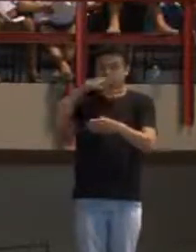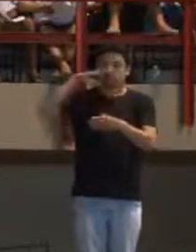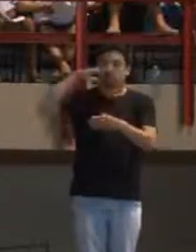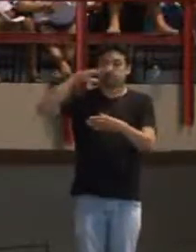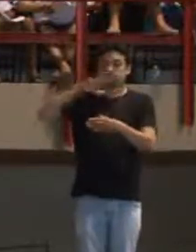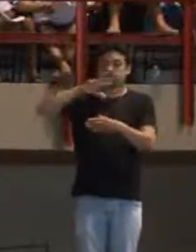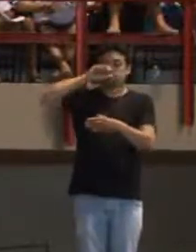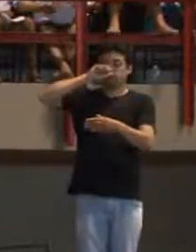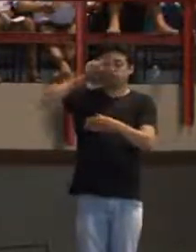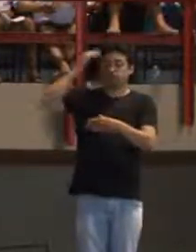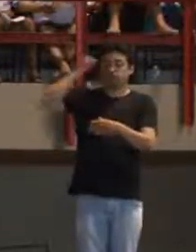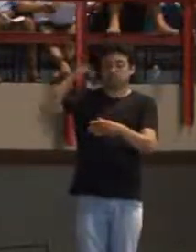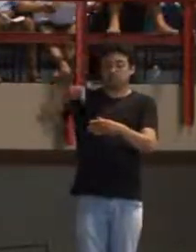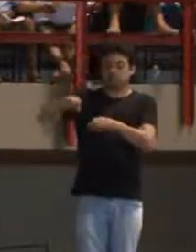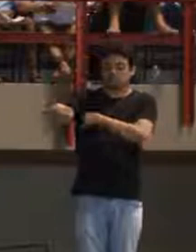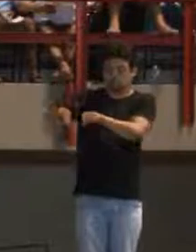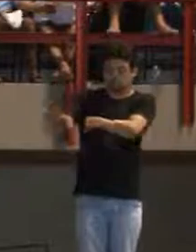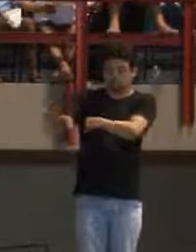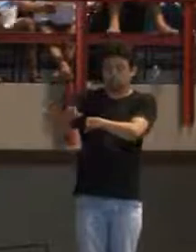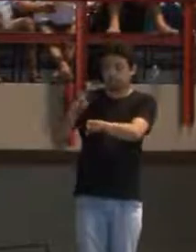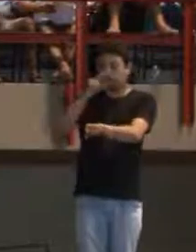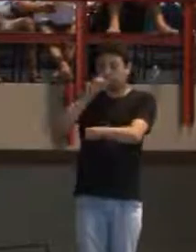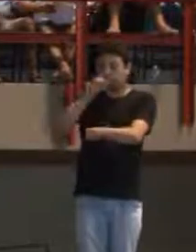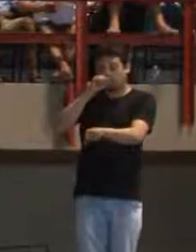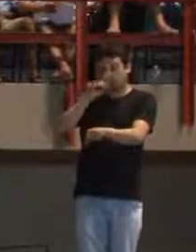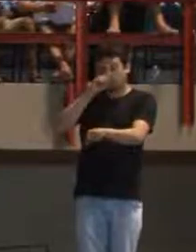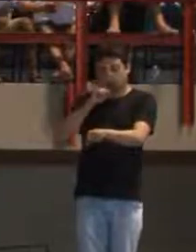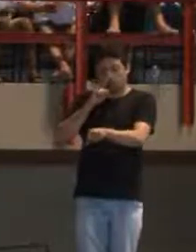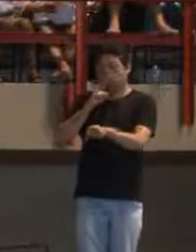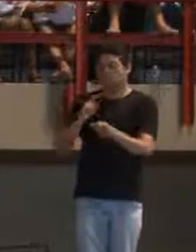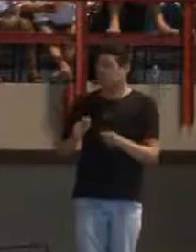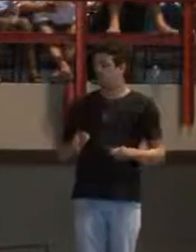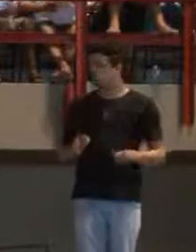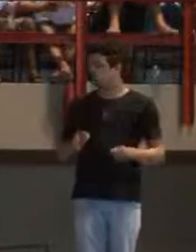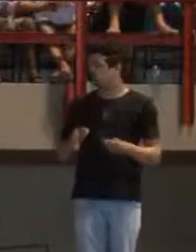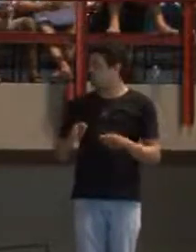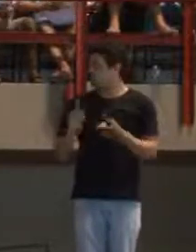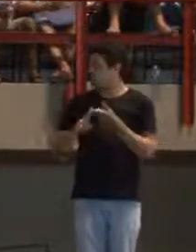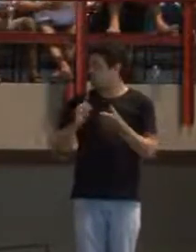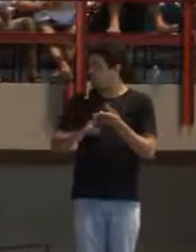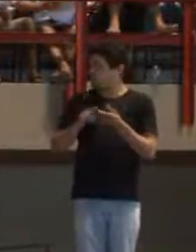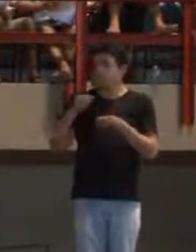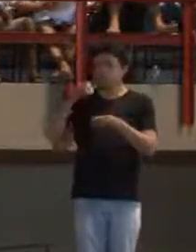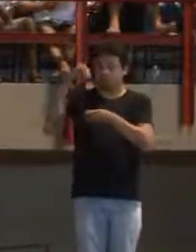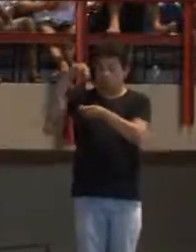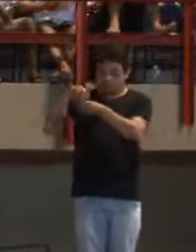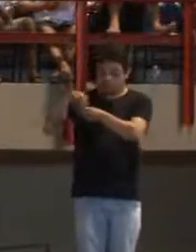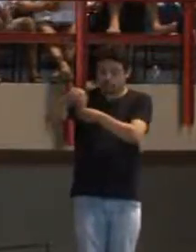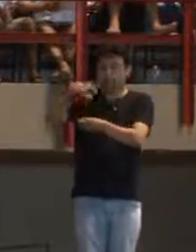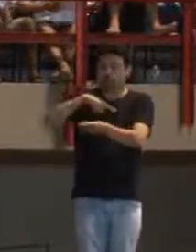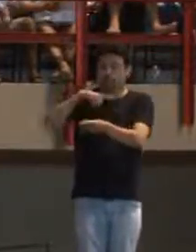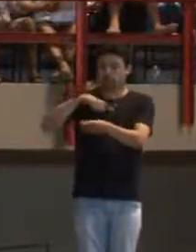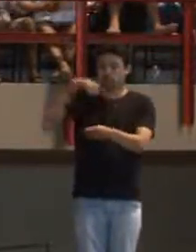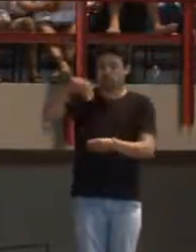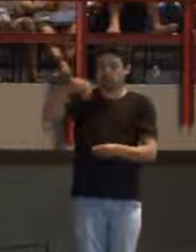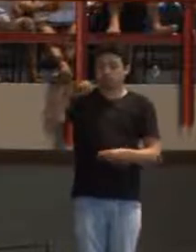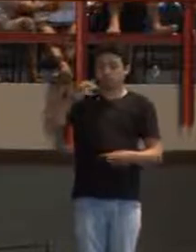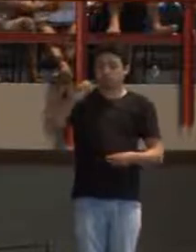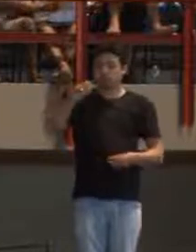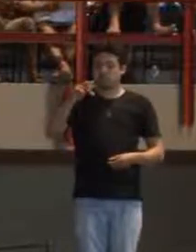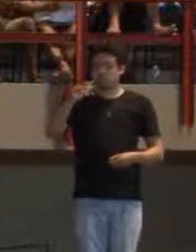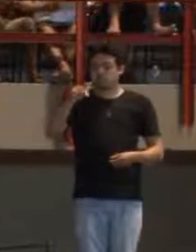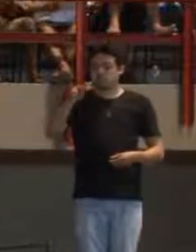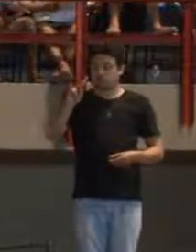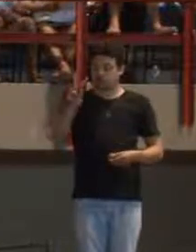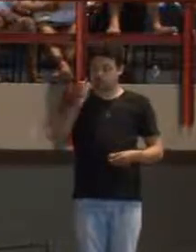aquele cheiro. Aí a gente já sabe que é perigoso porque está vazando um gás de cozinha, tá? Então é adicionado um gás, que são as mercaptanas, tá? Que